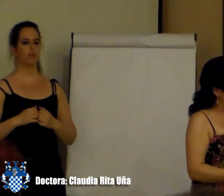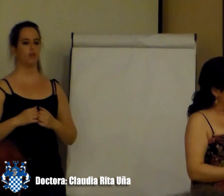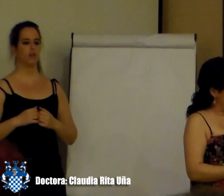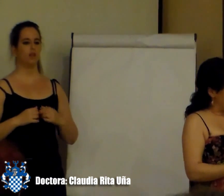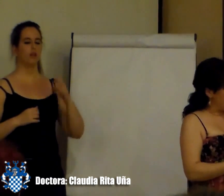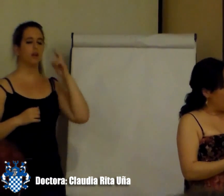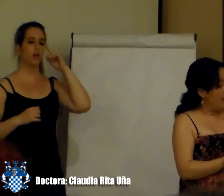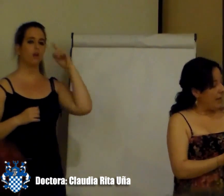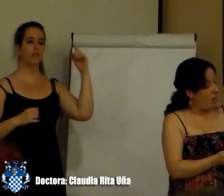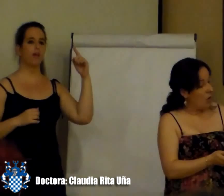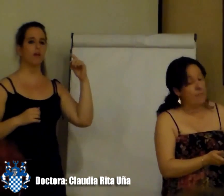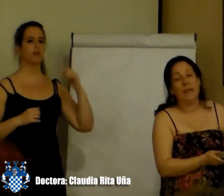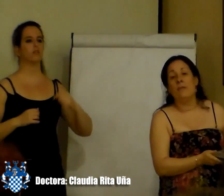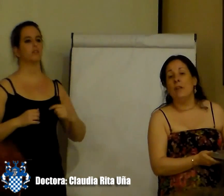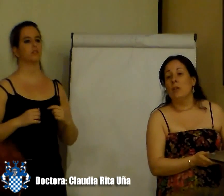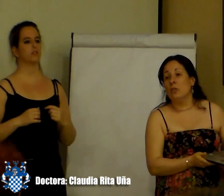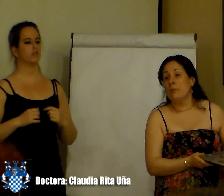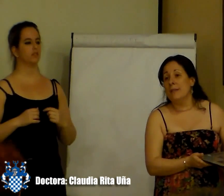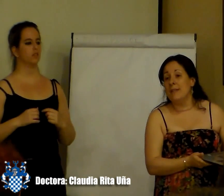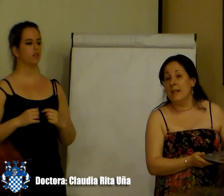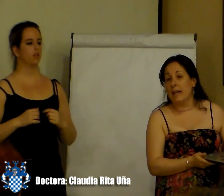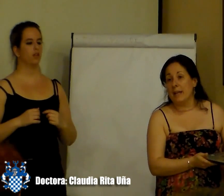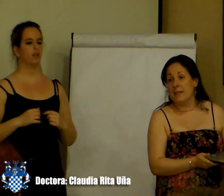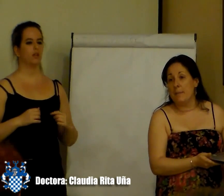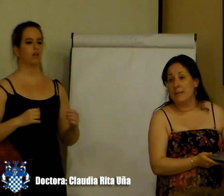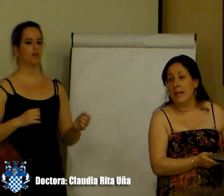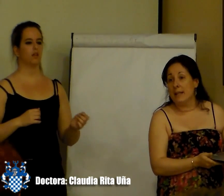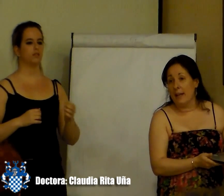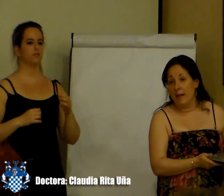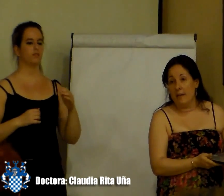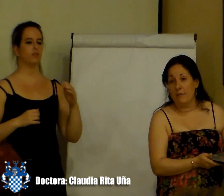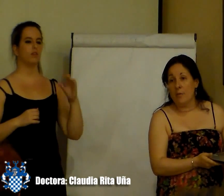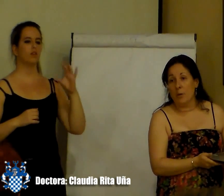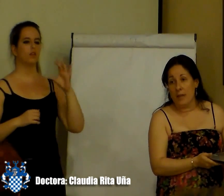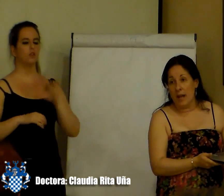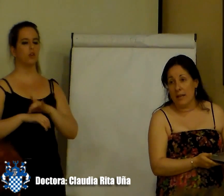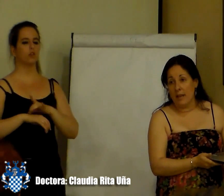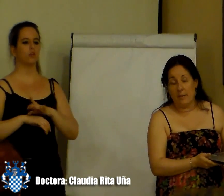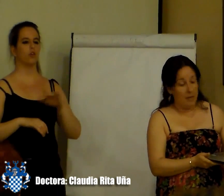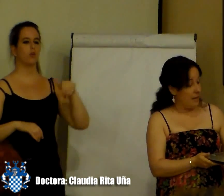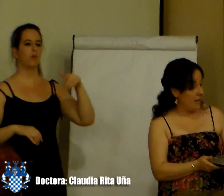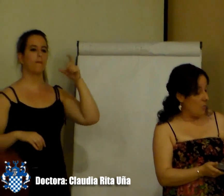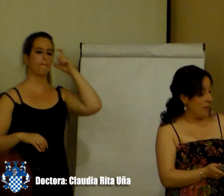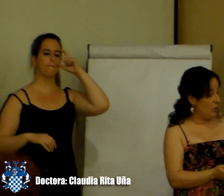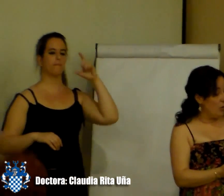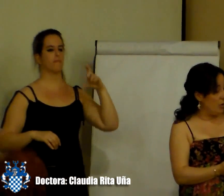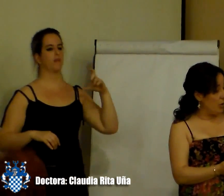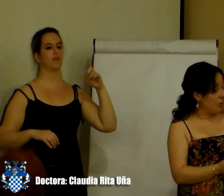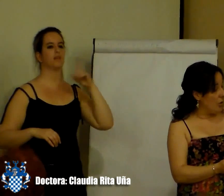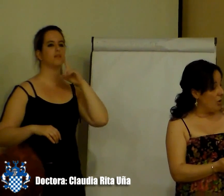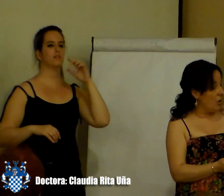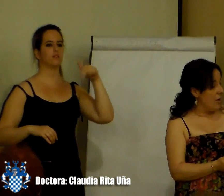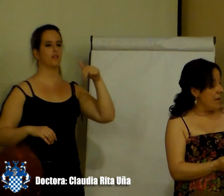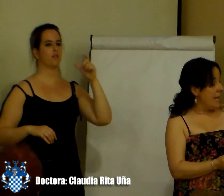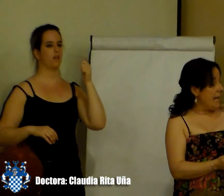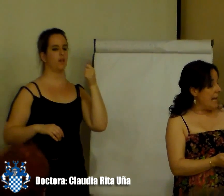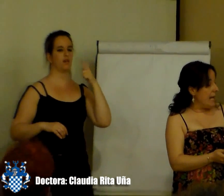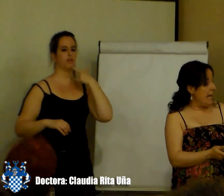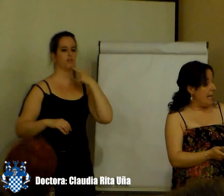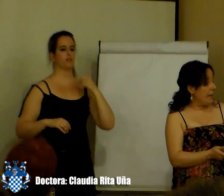recordarles que con mi jefe, el doctor Mesina, que es especialista en fibromialgia, además de reumatólogo y